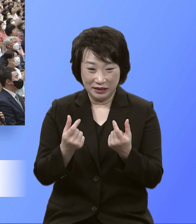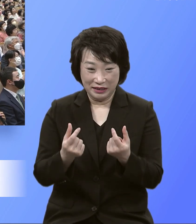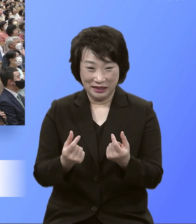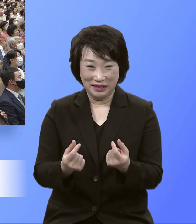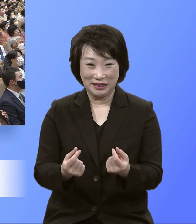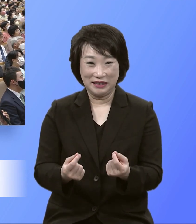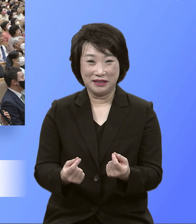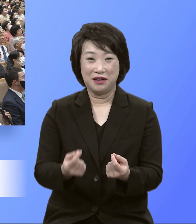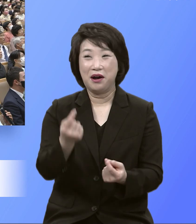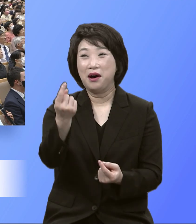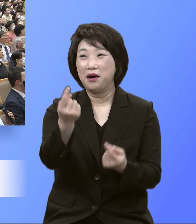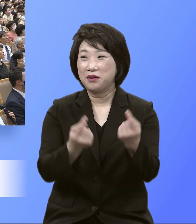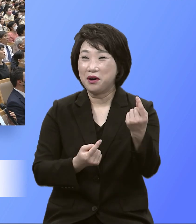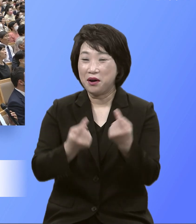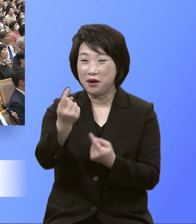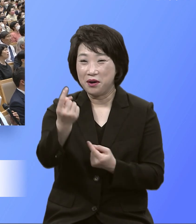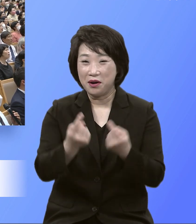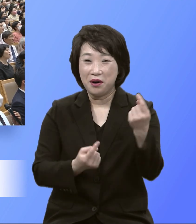원하여